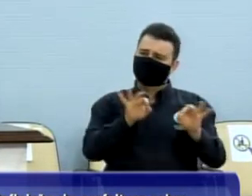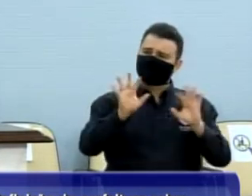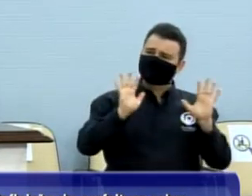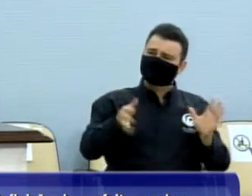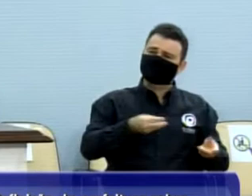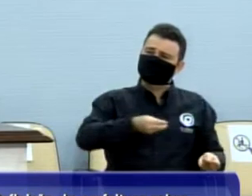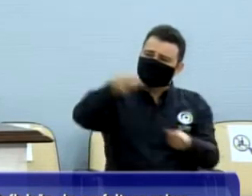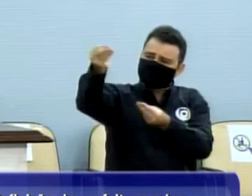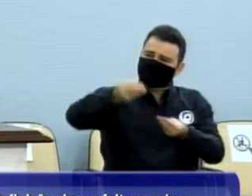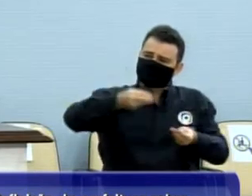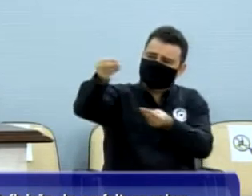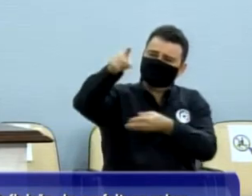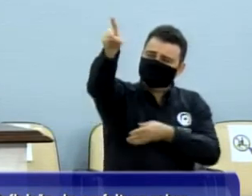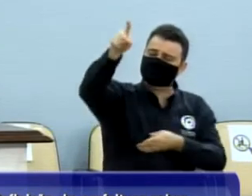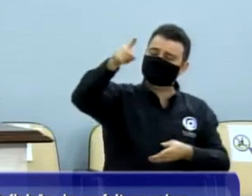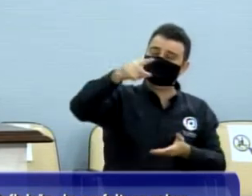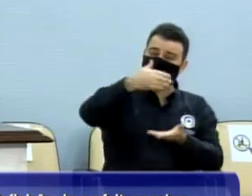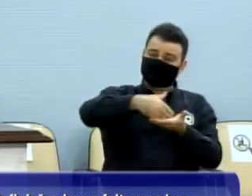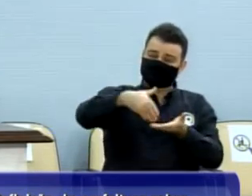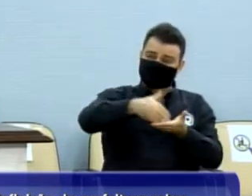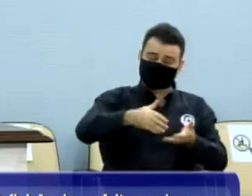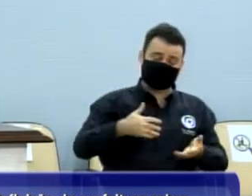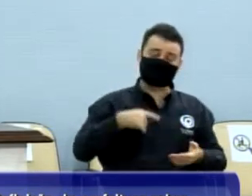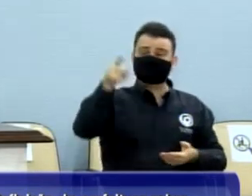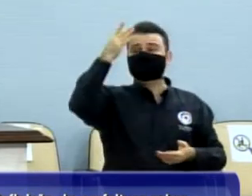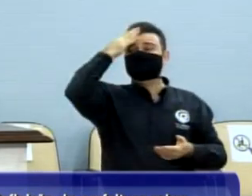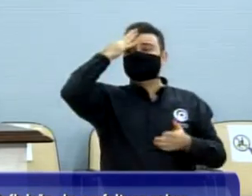o secretário tivesse